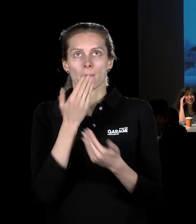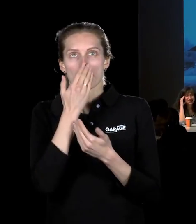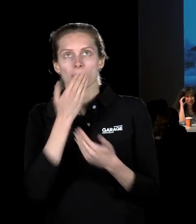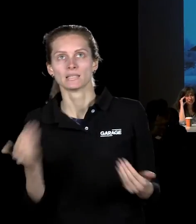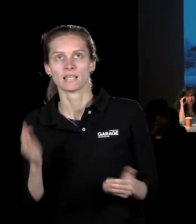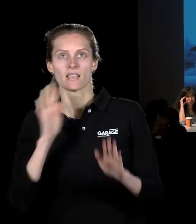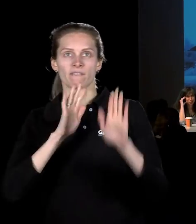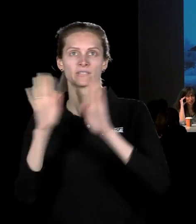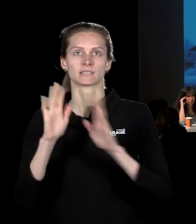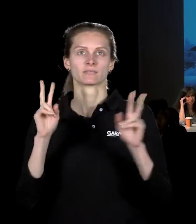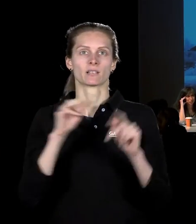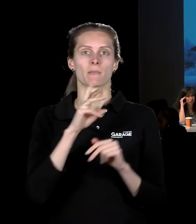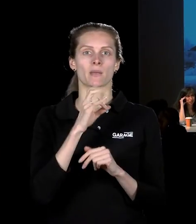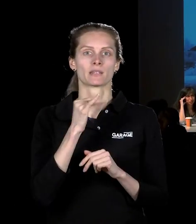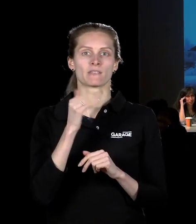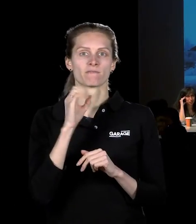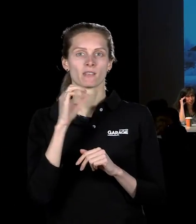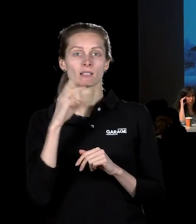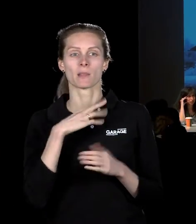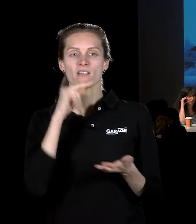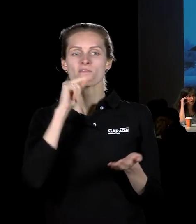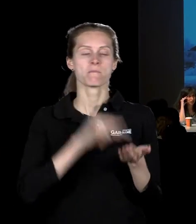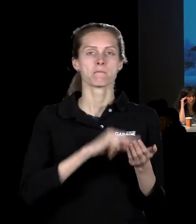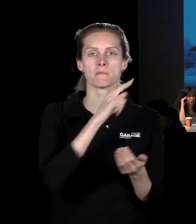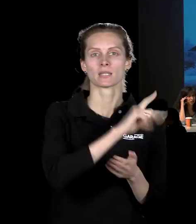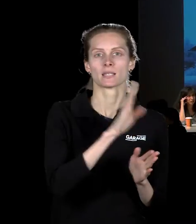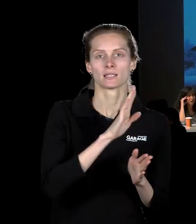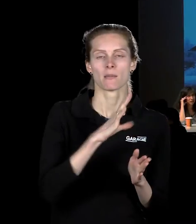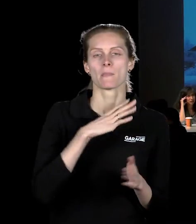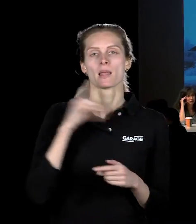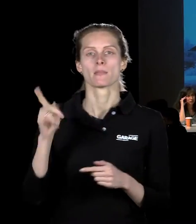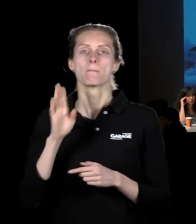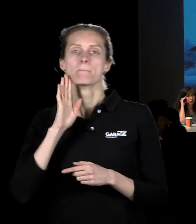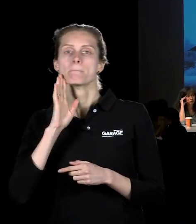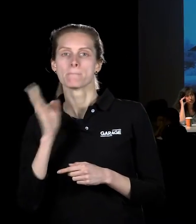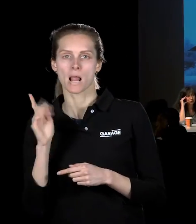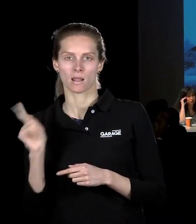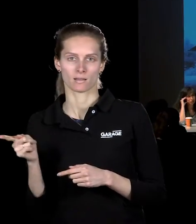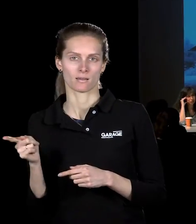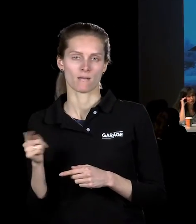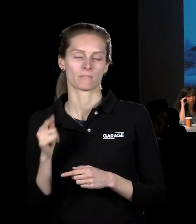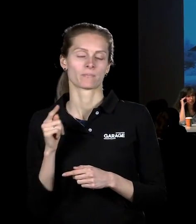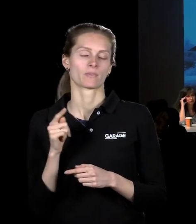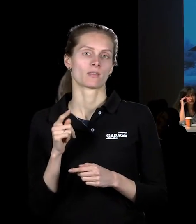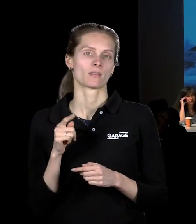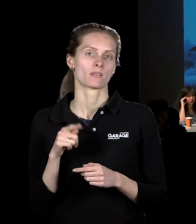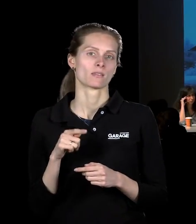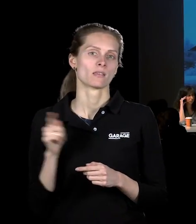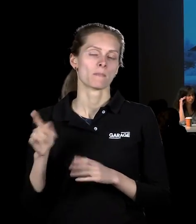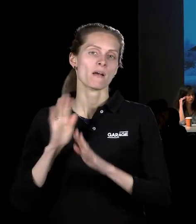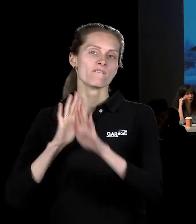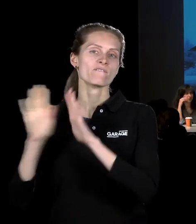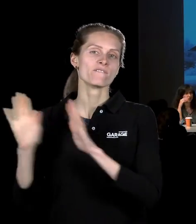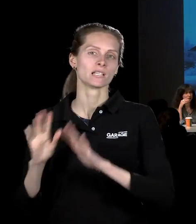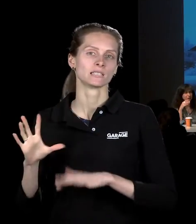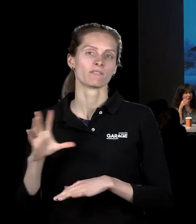манифеста, не на той, которая в Петербурге, а на той, которая была в городе Генке в Бельгии. Это как раз вот такой шахтерский город, и выставка была вот